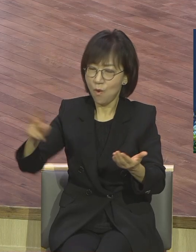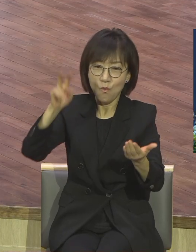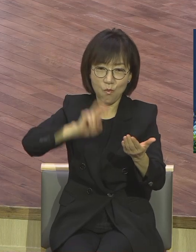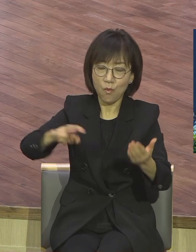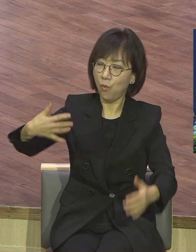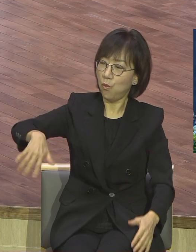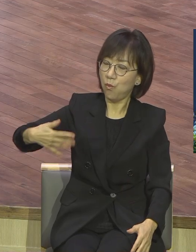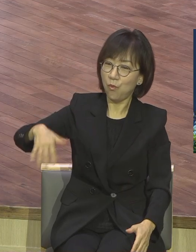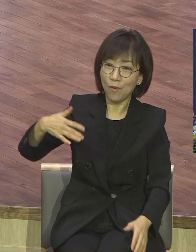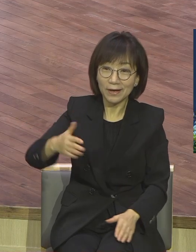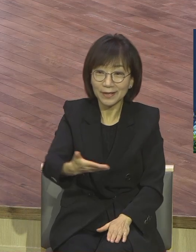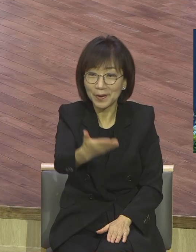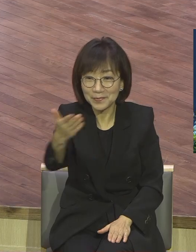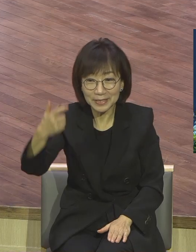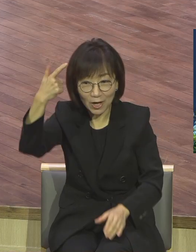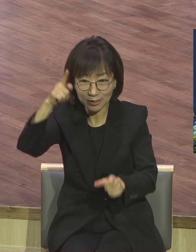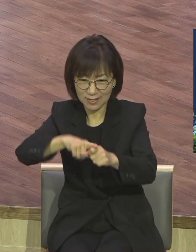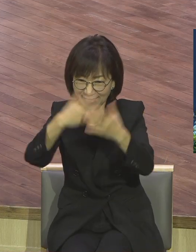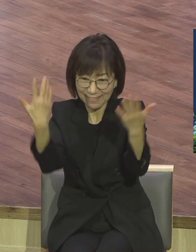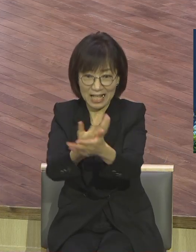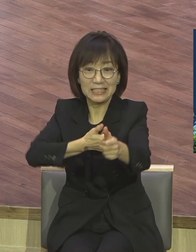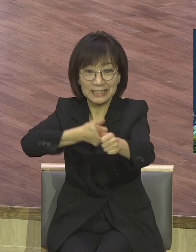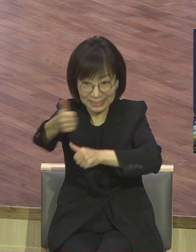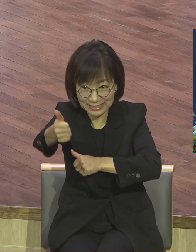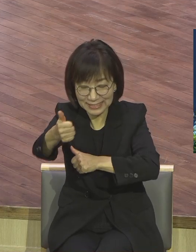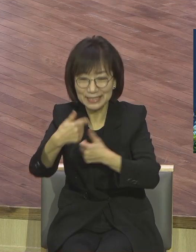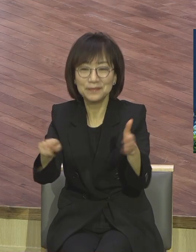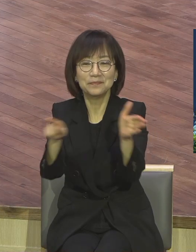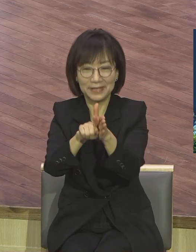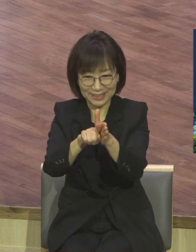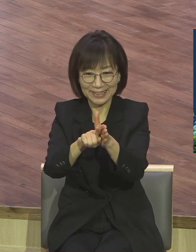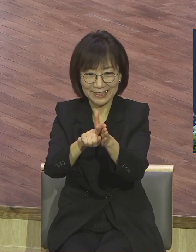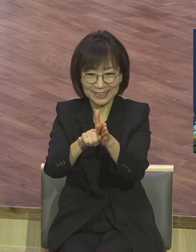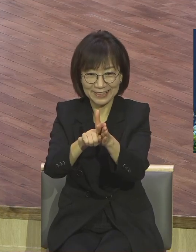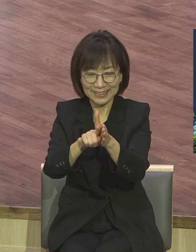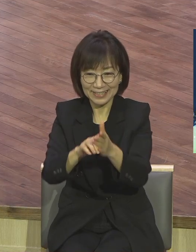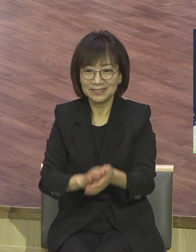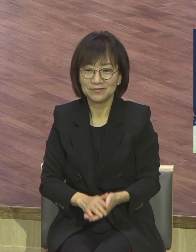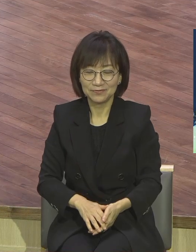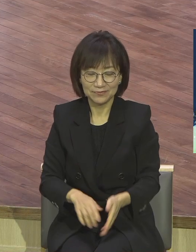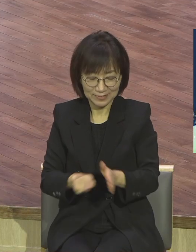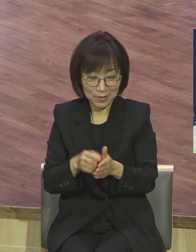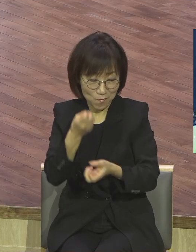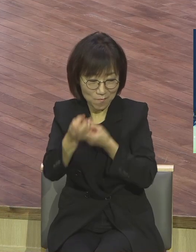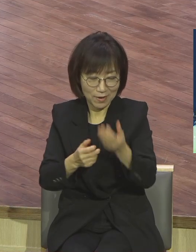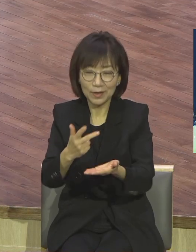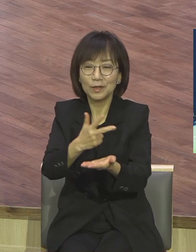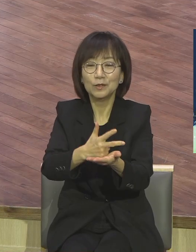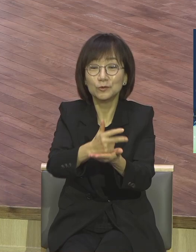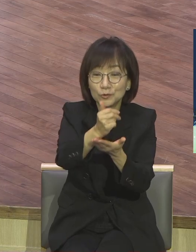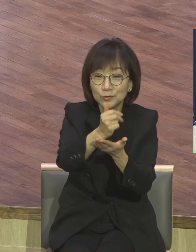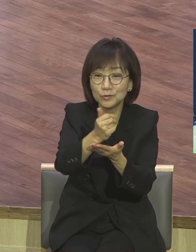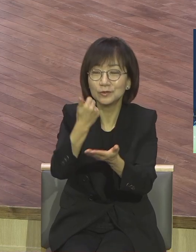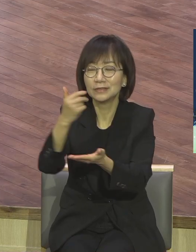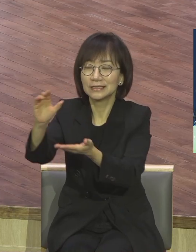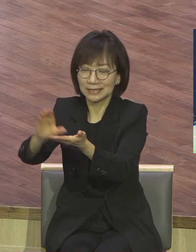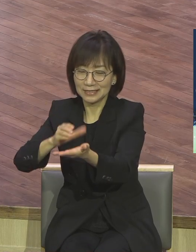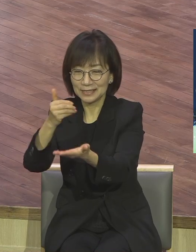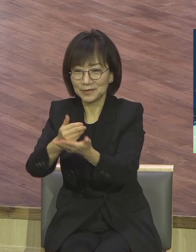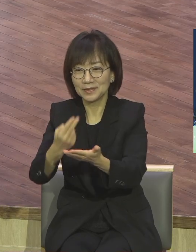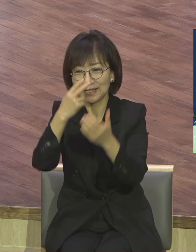예언 가족들이 다 승리할 줄로 믿습니다. 신앙 고백합니다. 주는